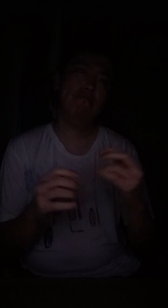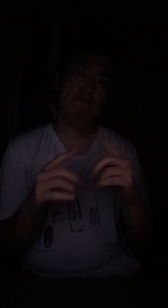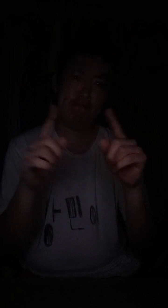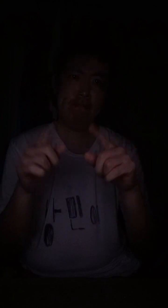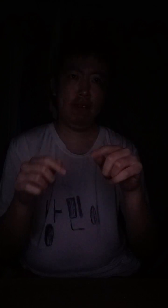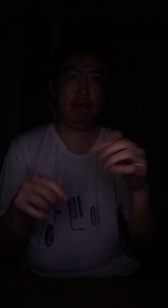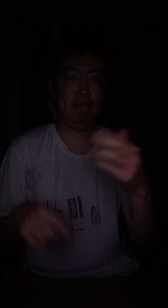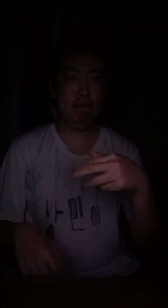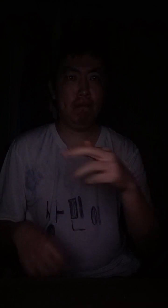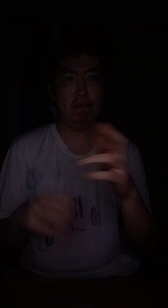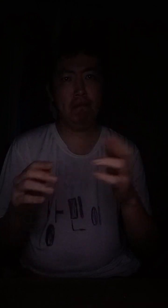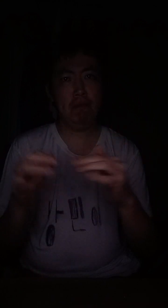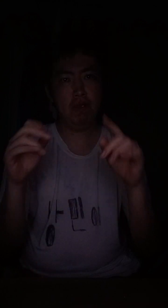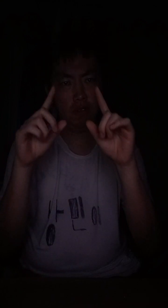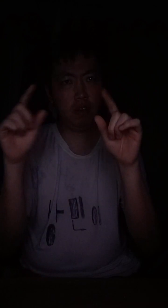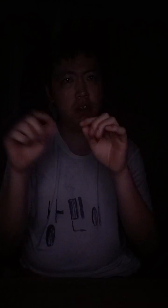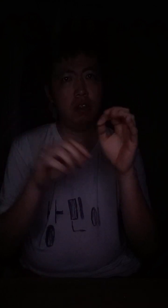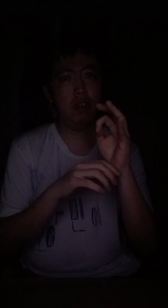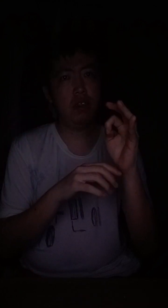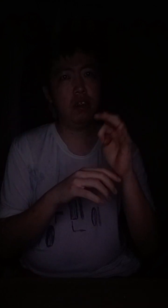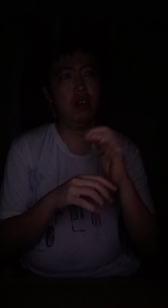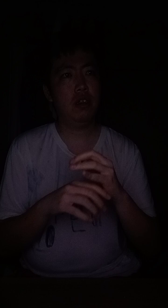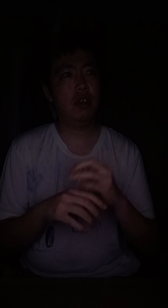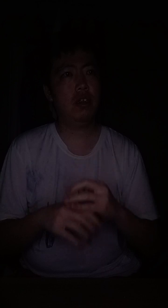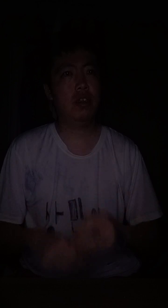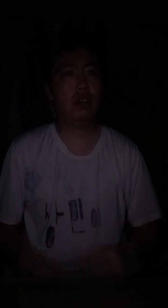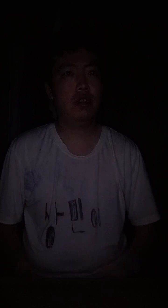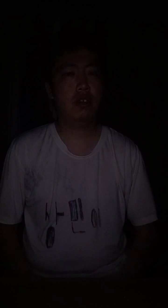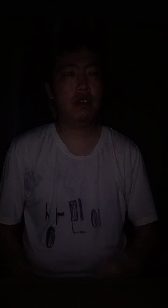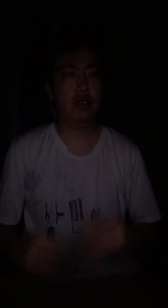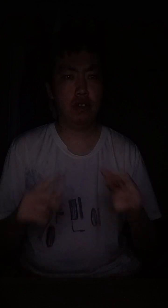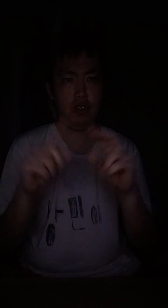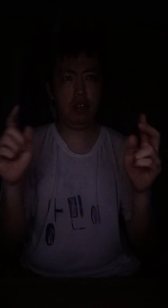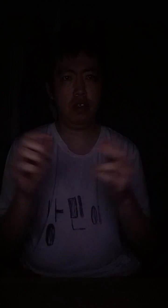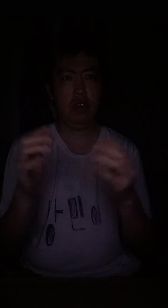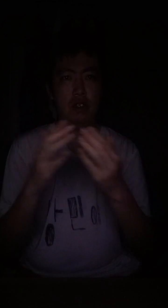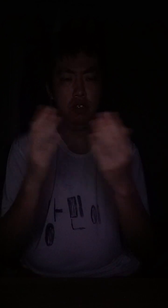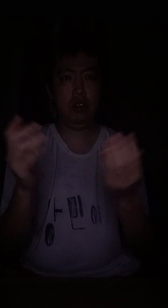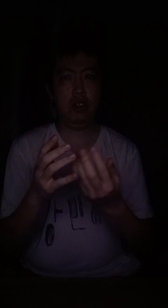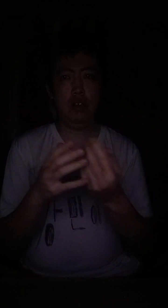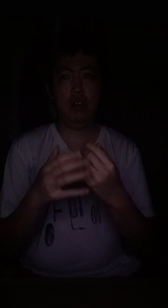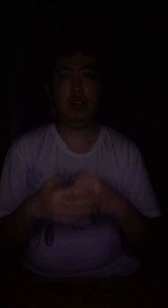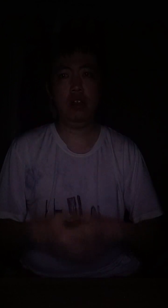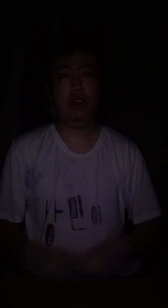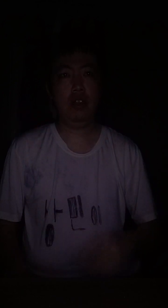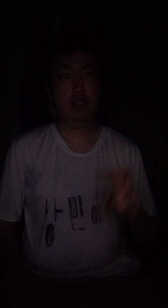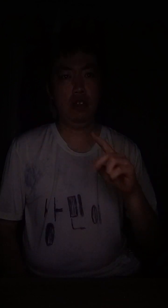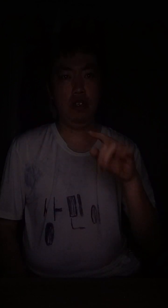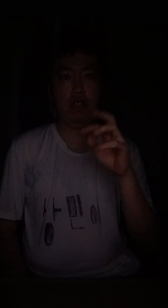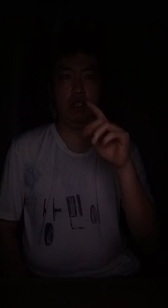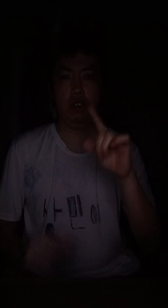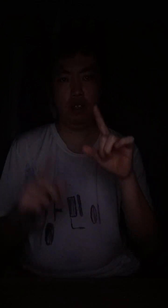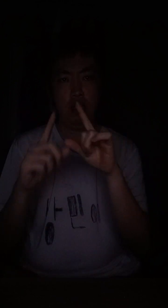휴대전화로 몰래카메라를 찍다 적발됐습니다. 화장실 벽면에 붙어있는 메모지입니다. 렌즈